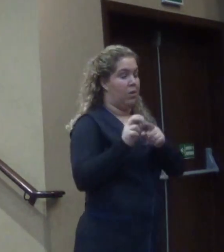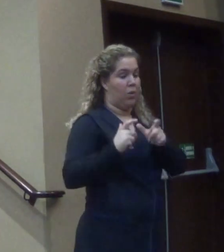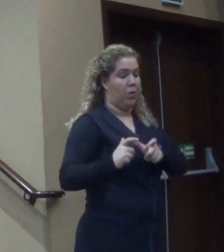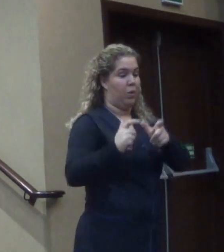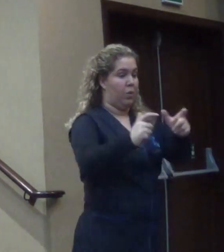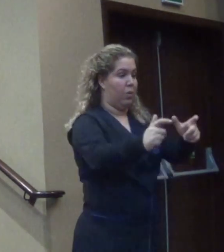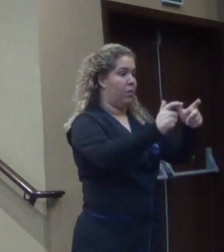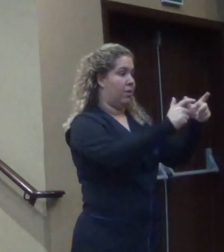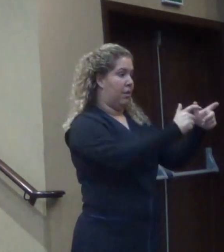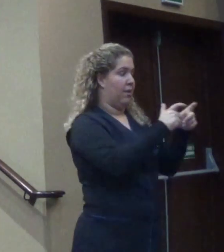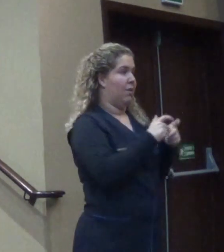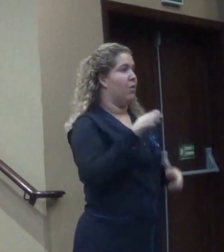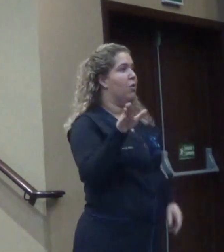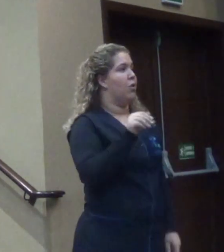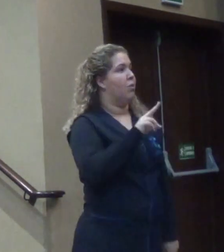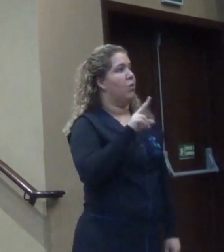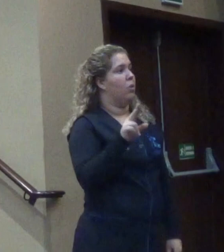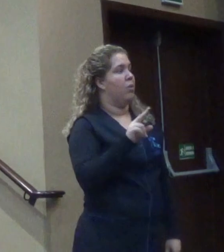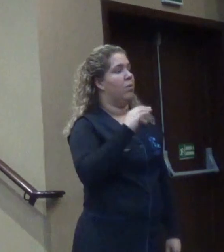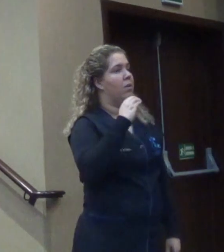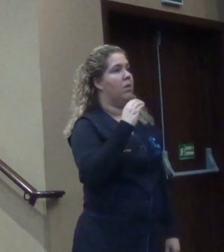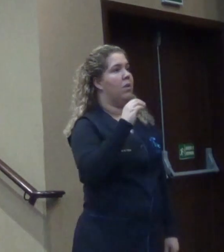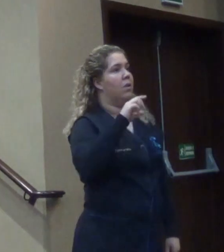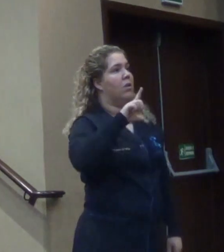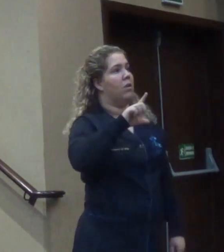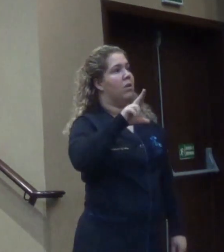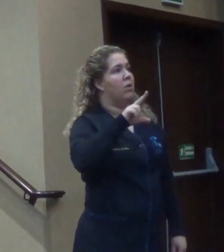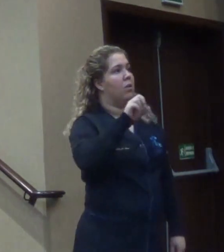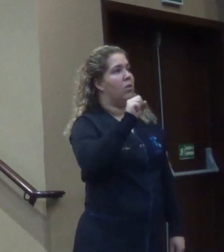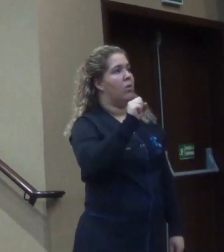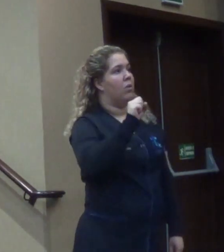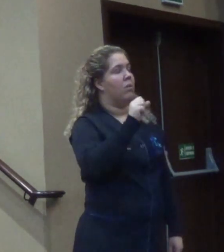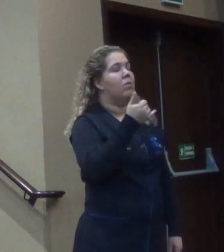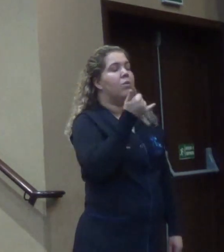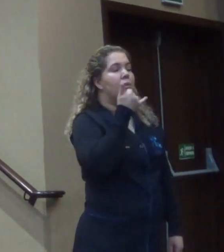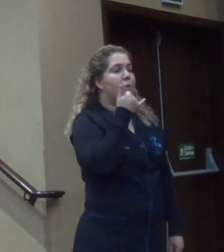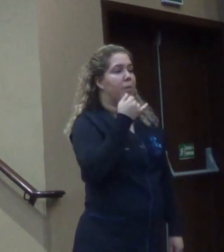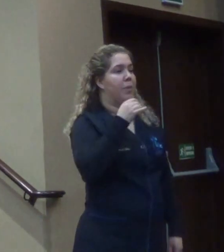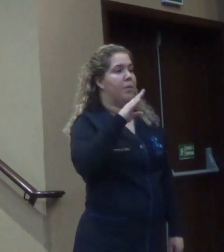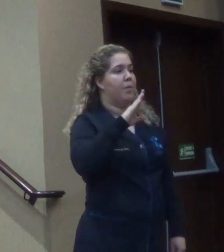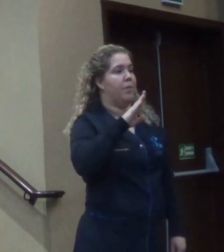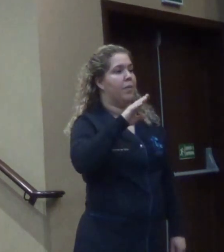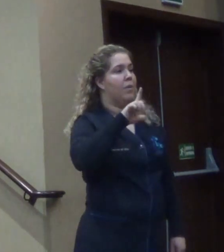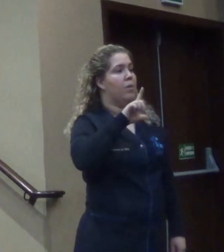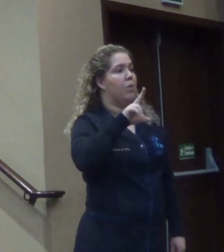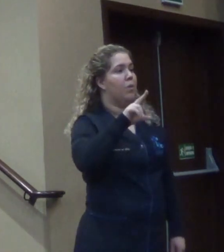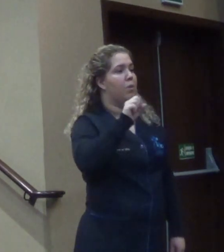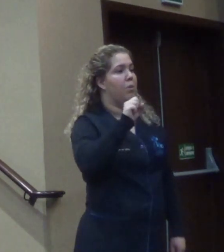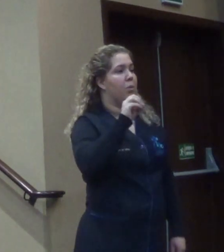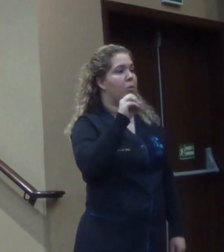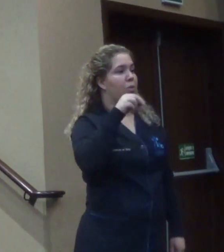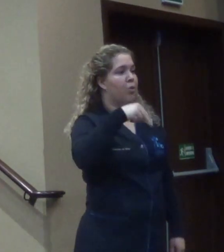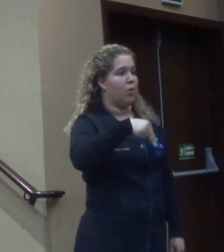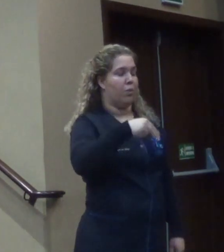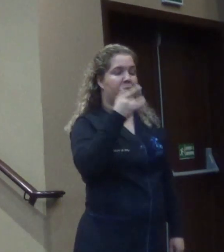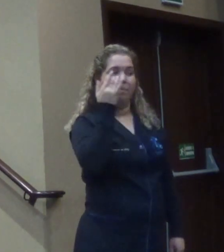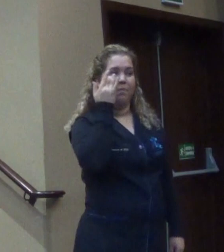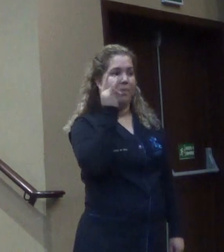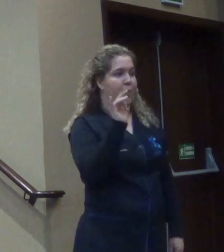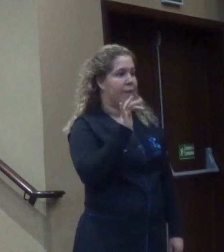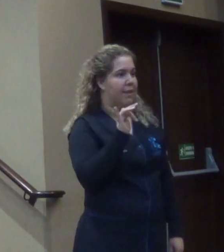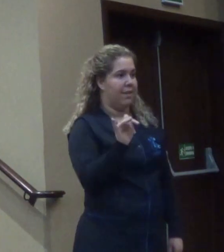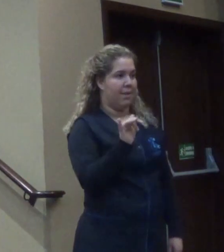de Blue Zones. Quem já leu sobre isso, dos Blue Zones? Blue Zones são regiões do mundo